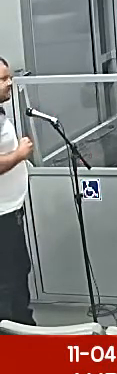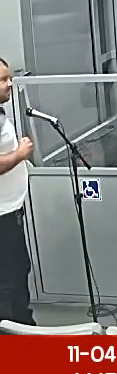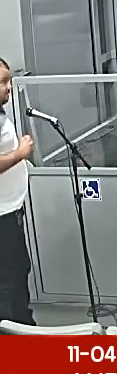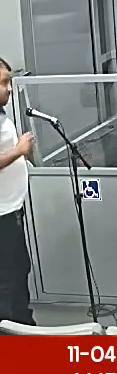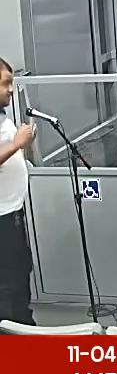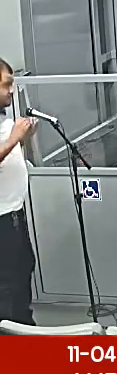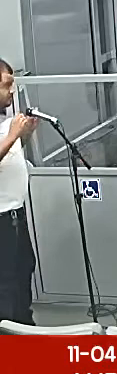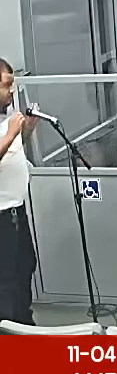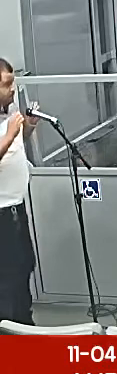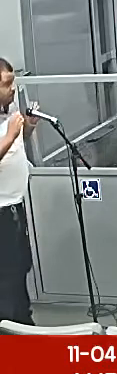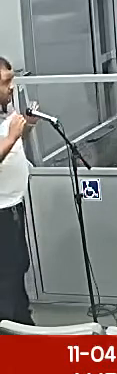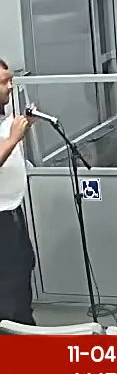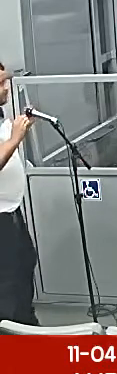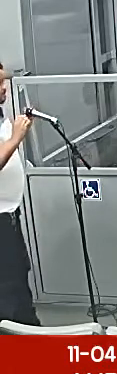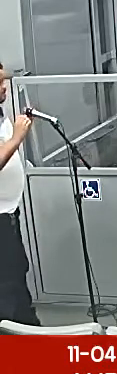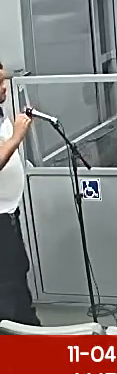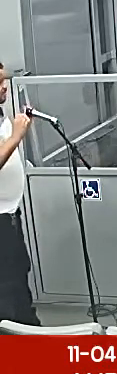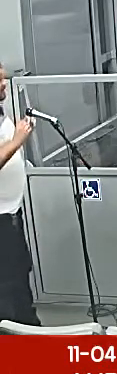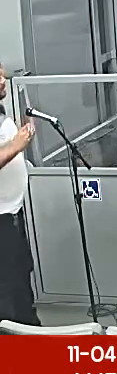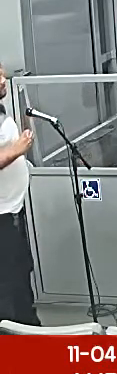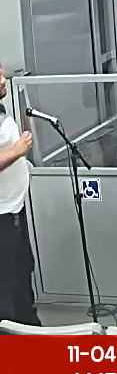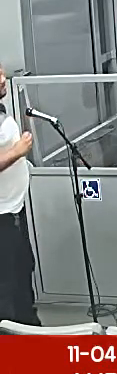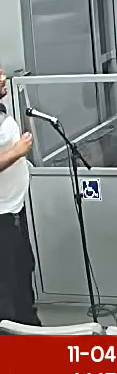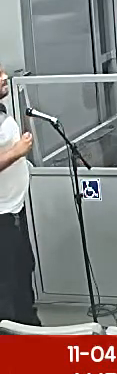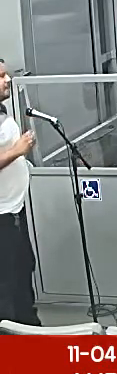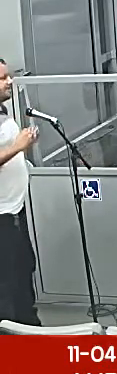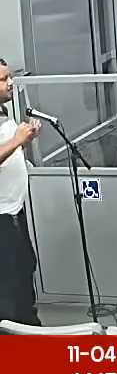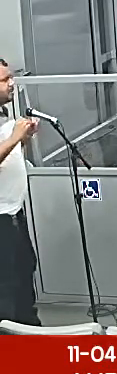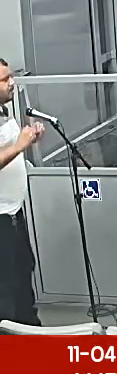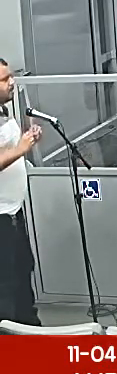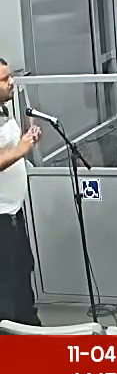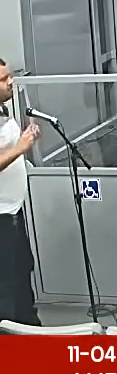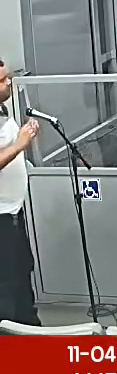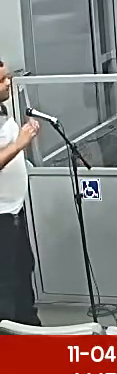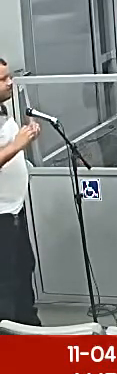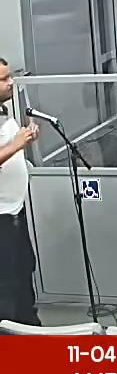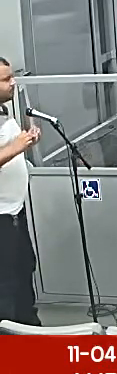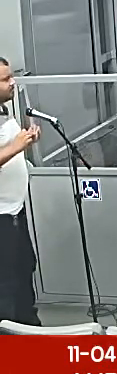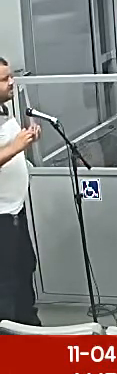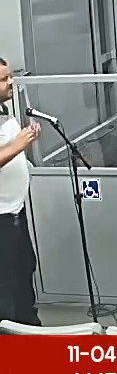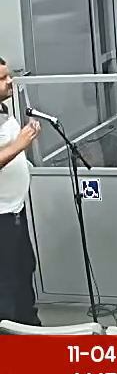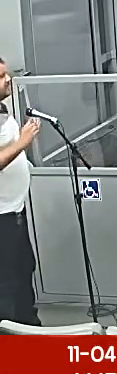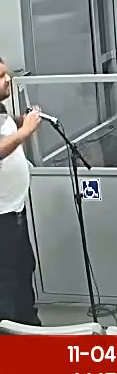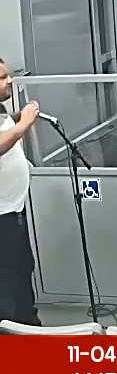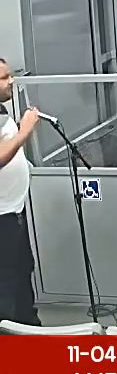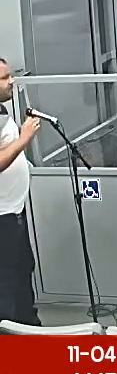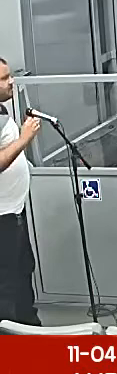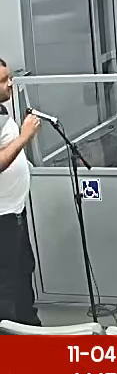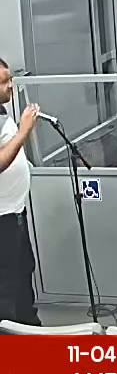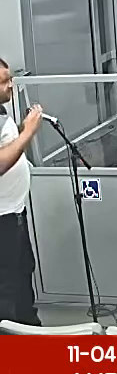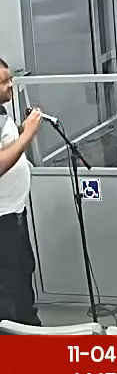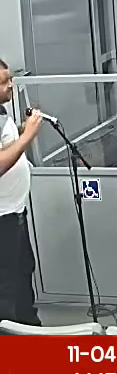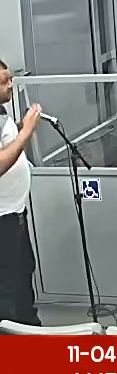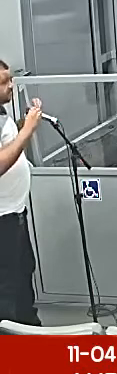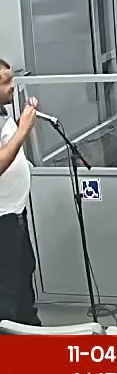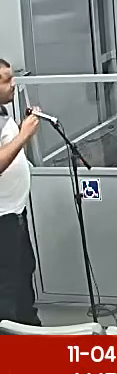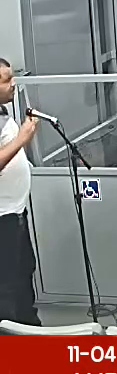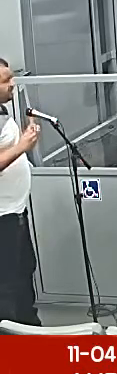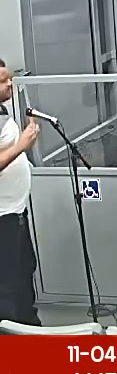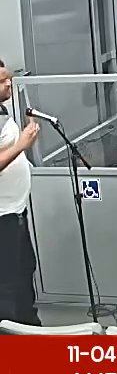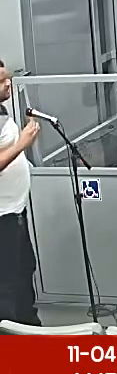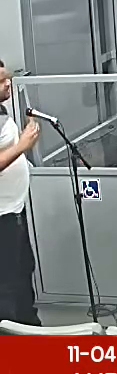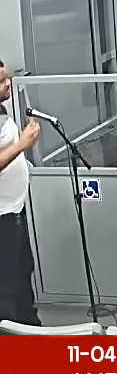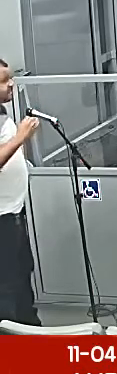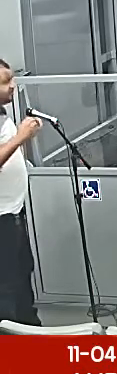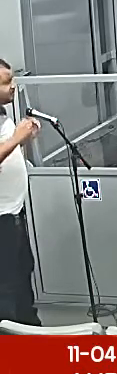profissionais eu queria só porto há uma pequena coisa que pode ter o melhor profissional do mundo se não for investir não tiver